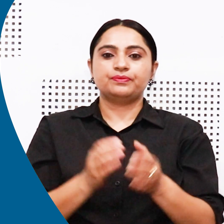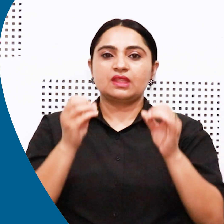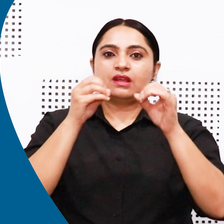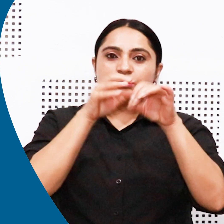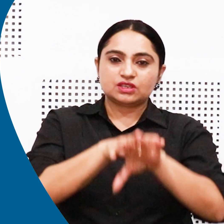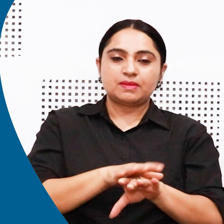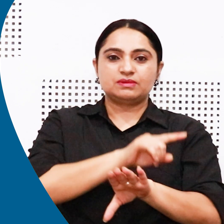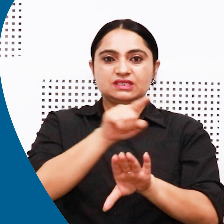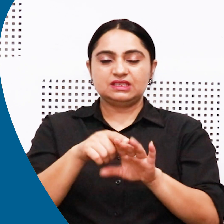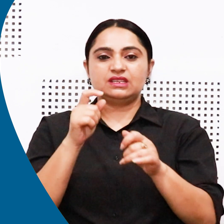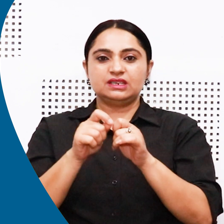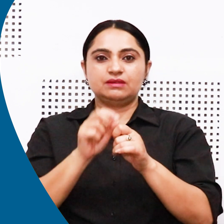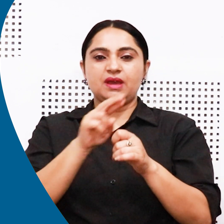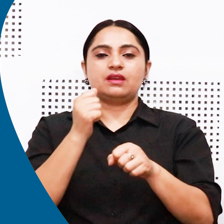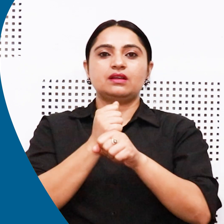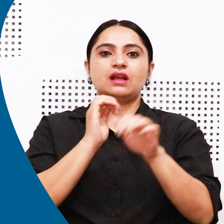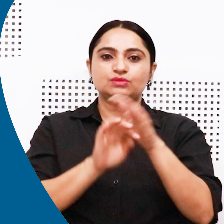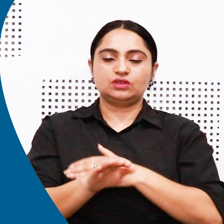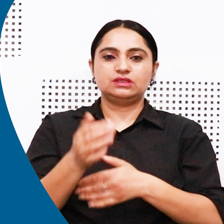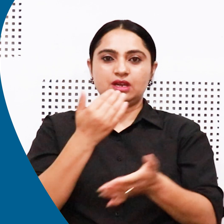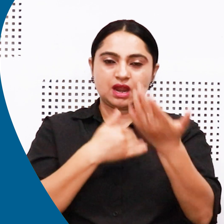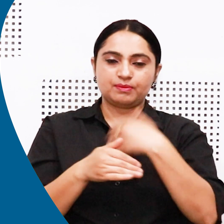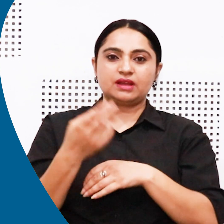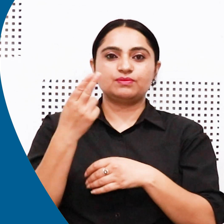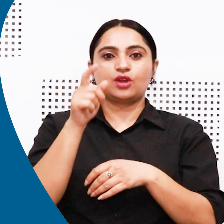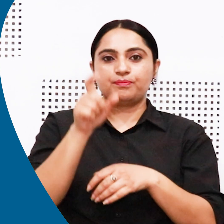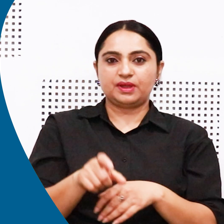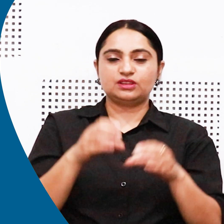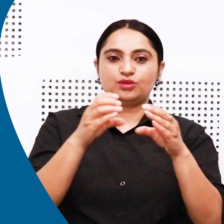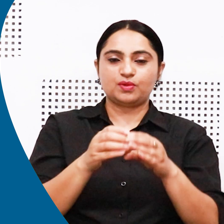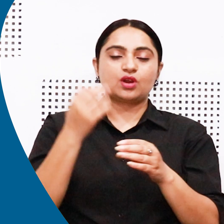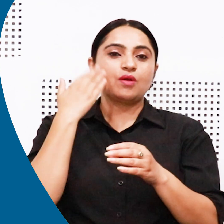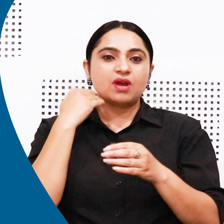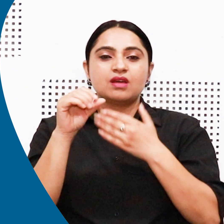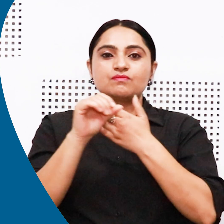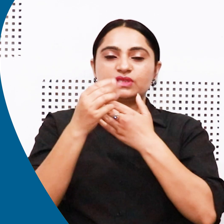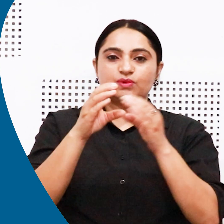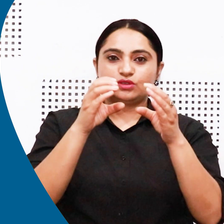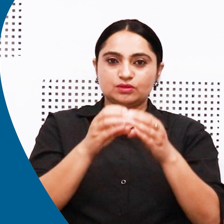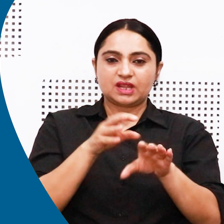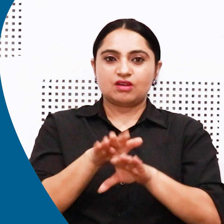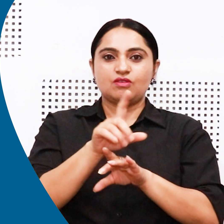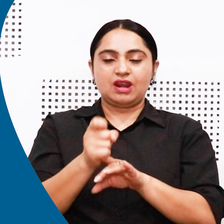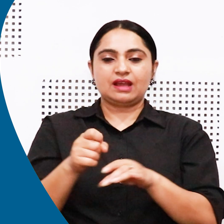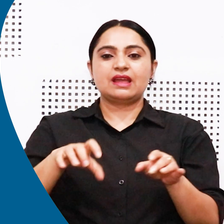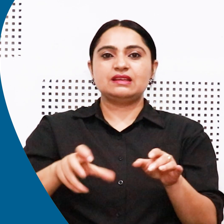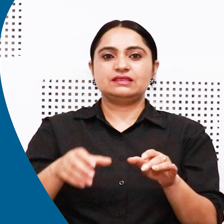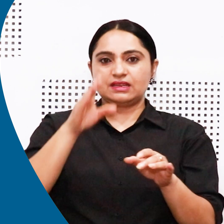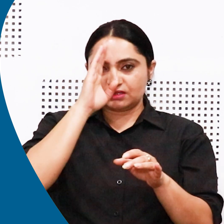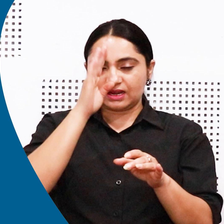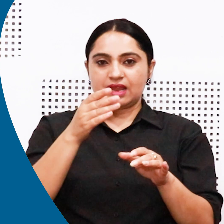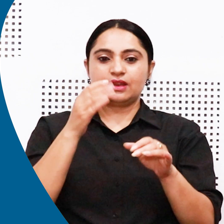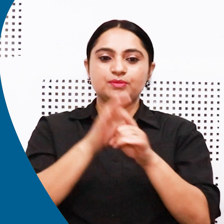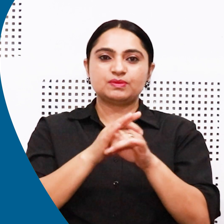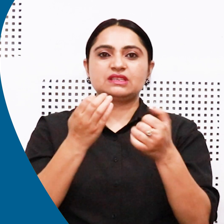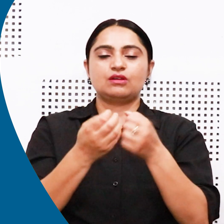समावेशी नीति निर्माण र कार्यान्वयन, अपाङ्गता भएका व्यक्ति, वर्ग, महिला तथा सीमान्तकृत समुदायका लागि स्थानीय सरकारले